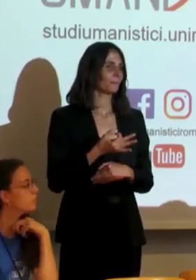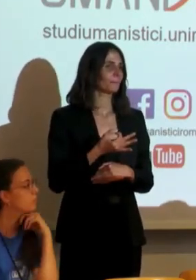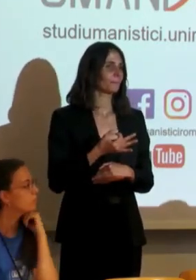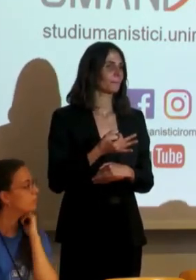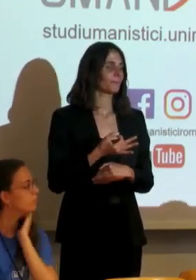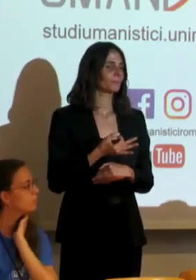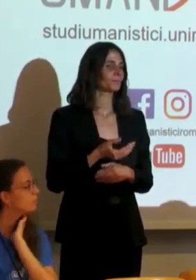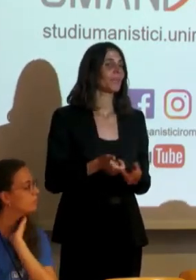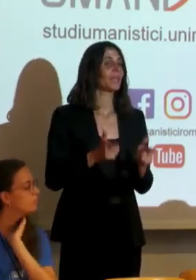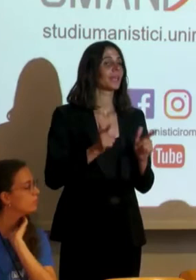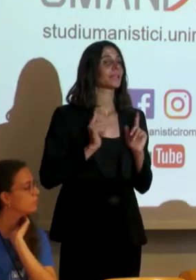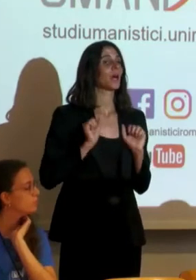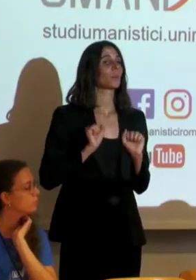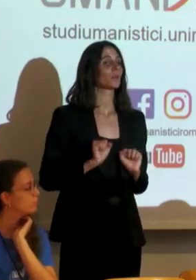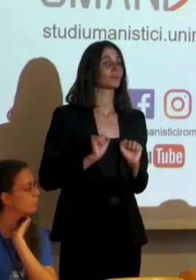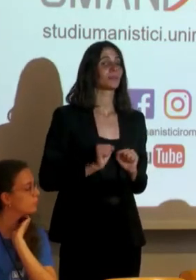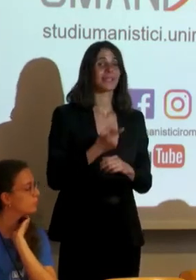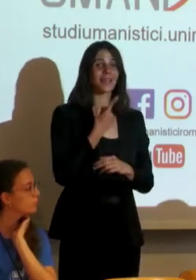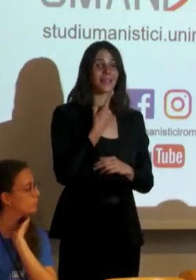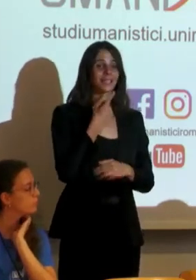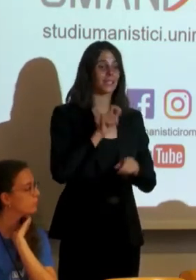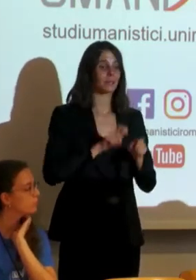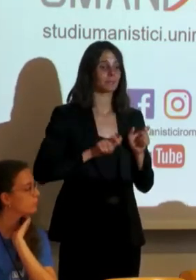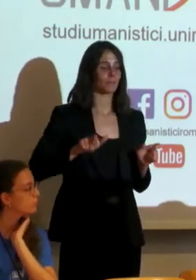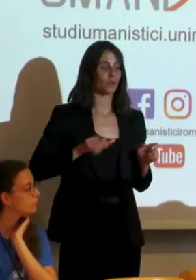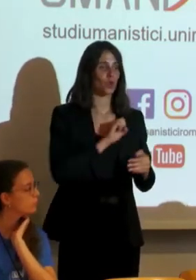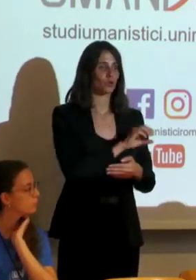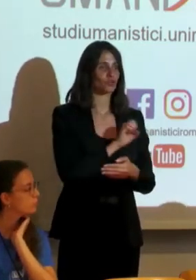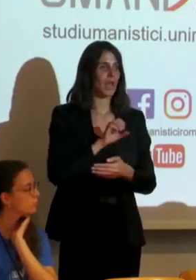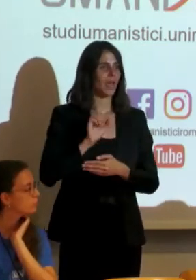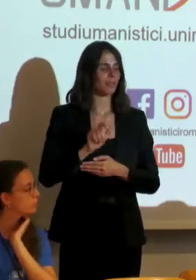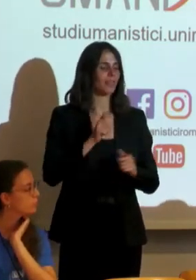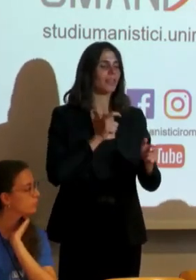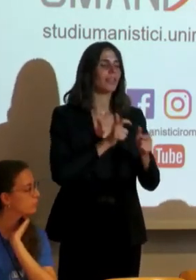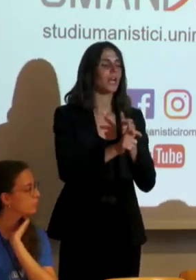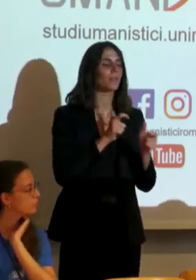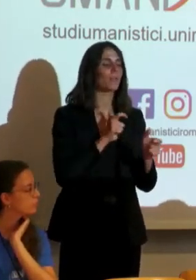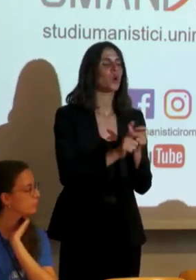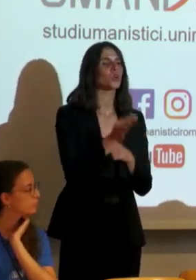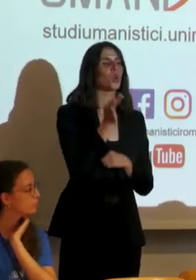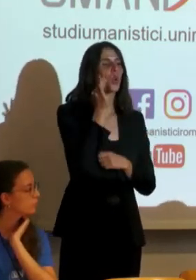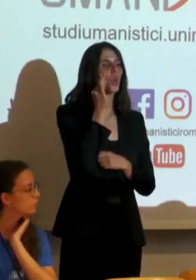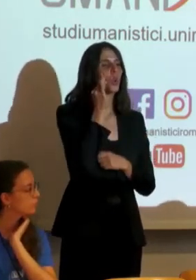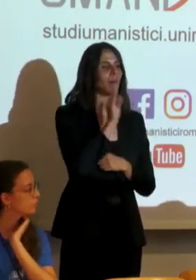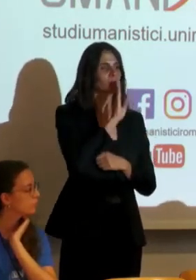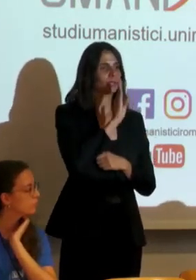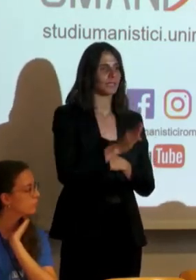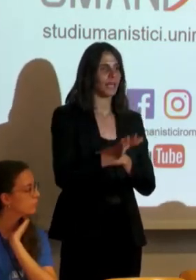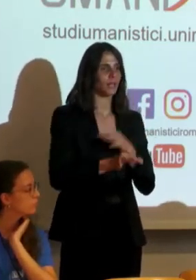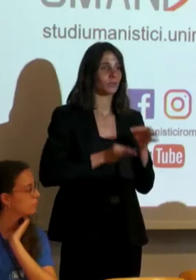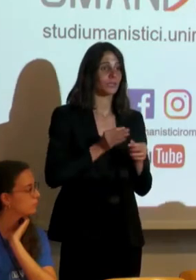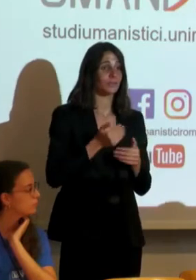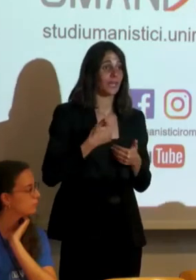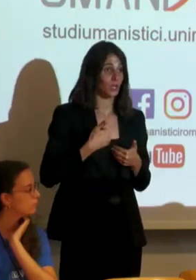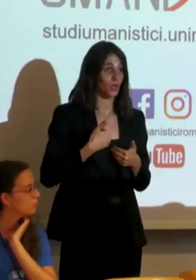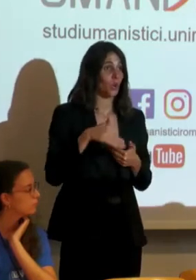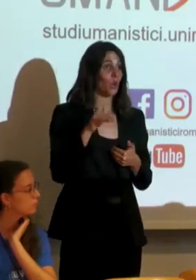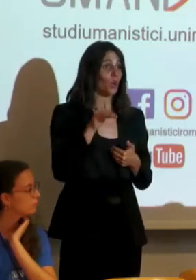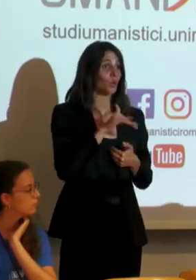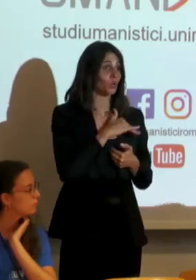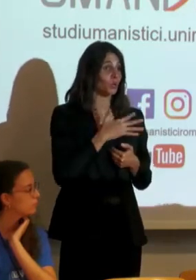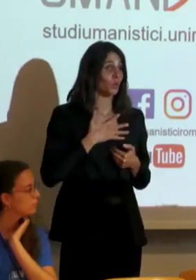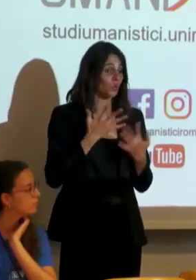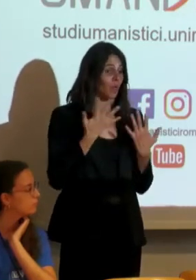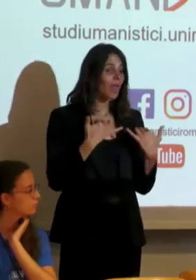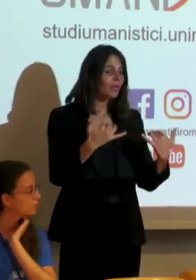permettere ai docenti anche di intrattenere quel rapporto umano per cui io conosco i miei studenti e posso anche